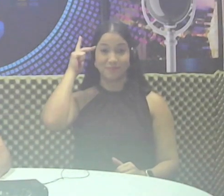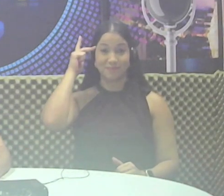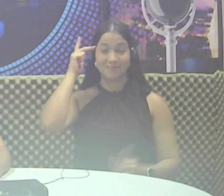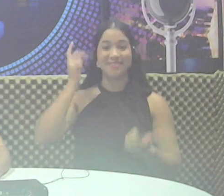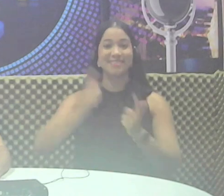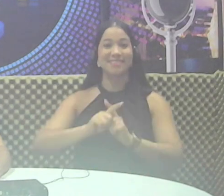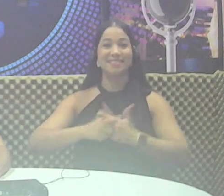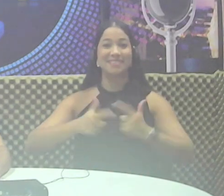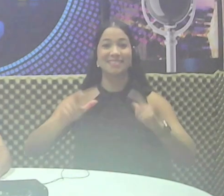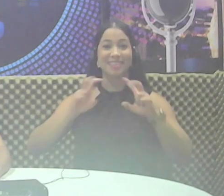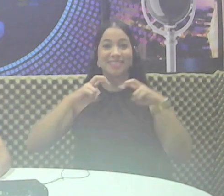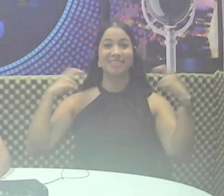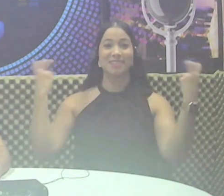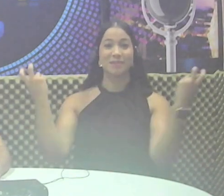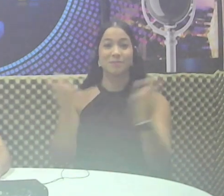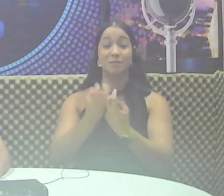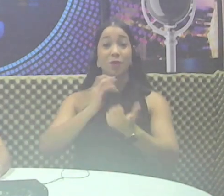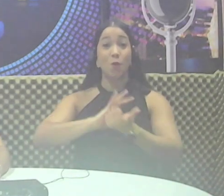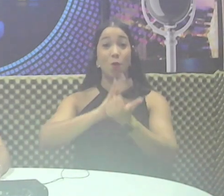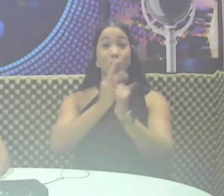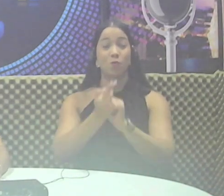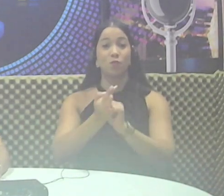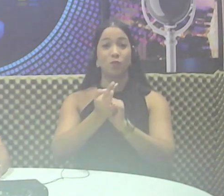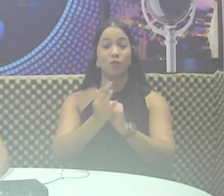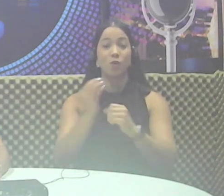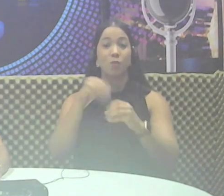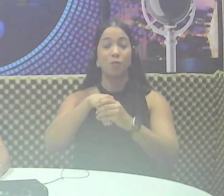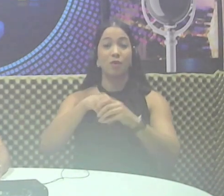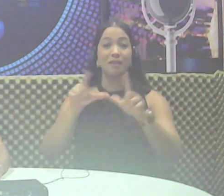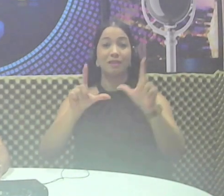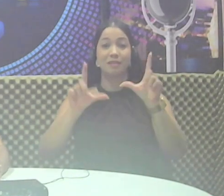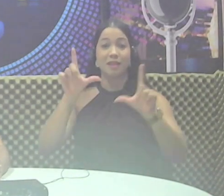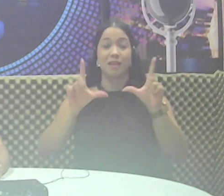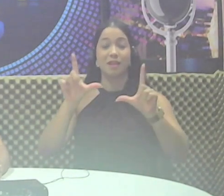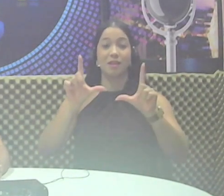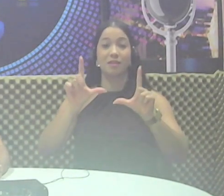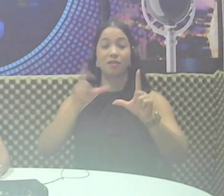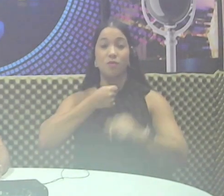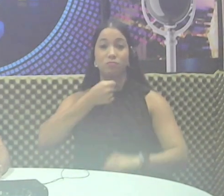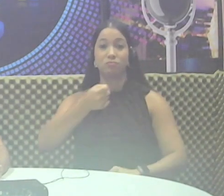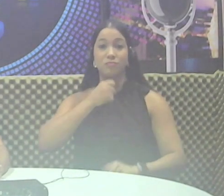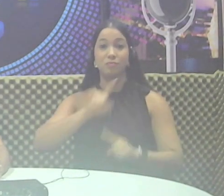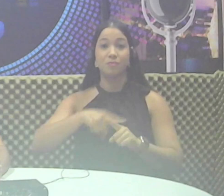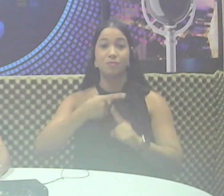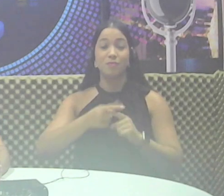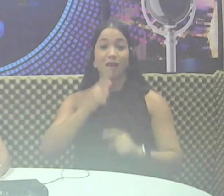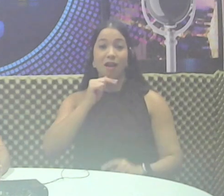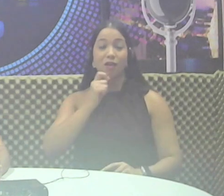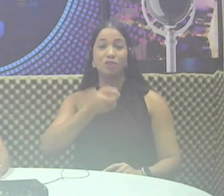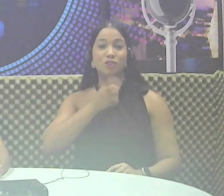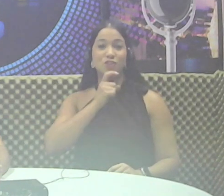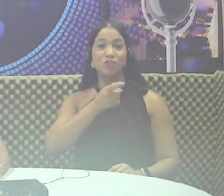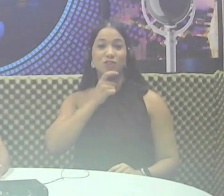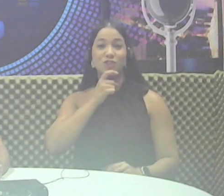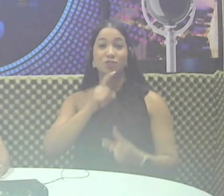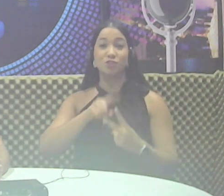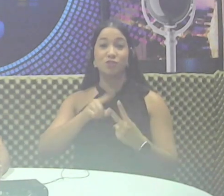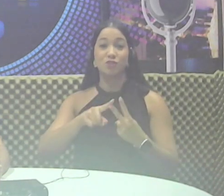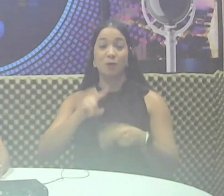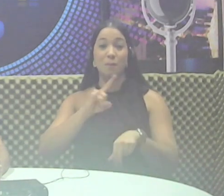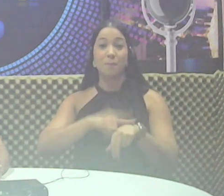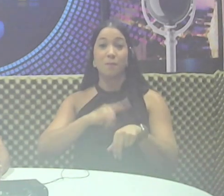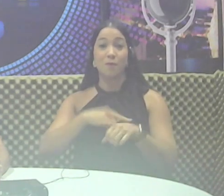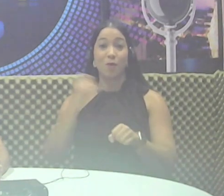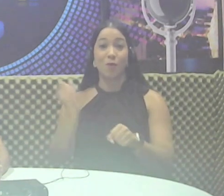da arquibancada, a FUTEL instalou cabines de imprensa e bebedouro com água gelada. Construiu dois banheiros para o público